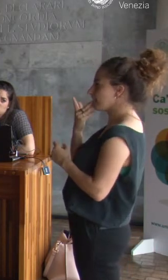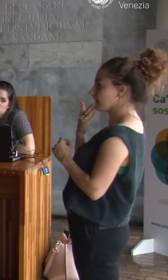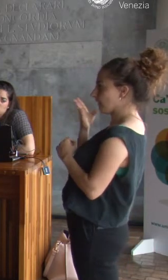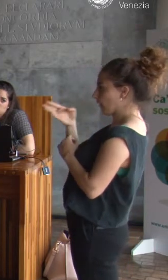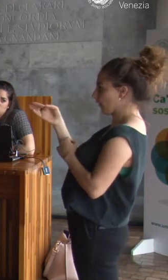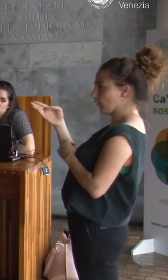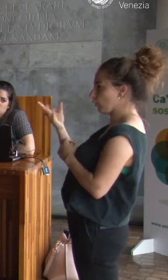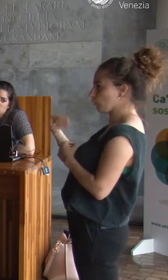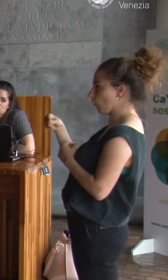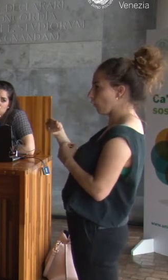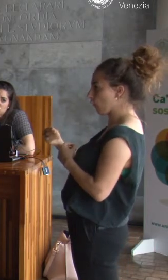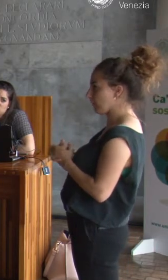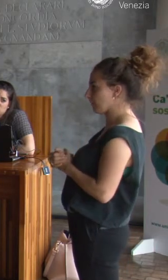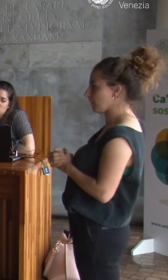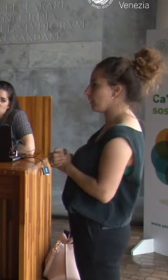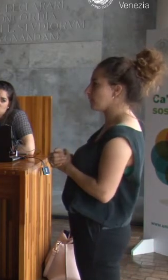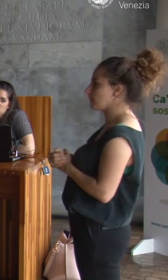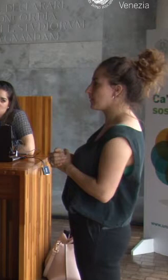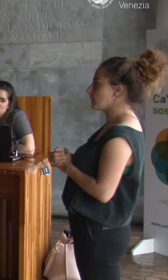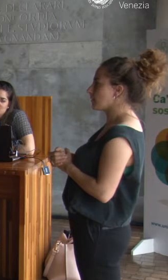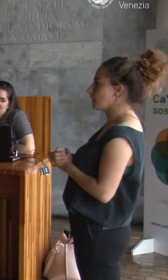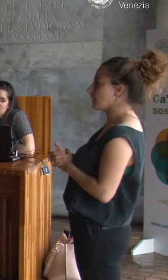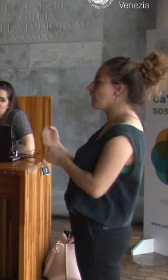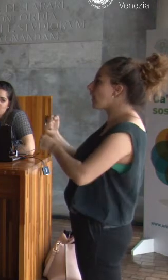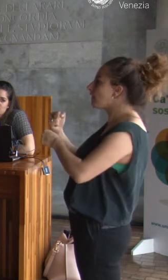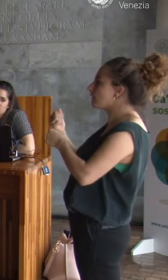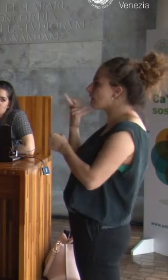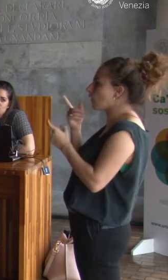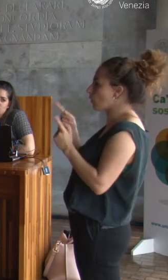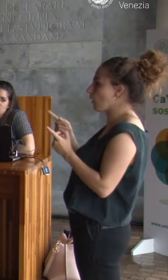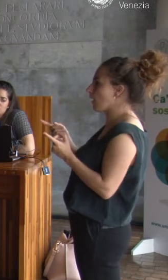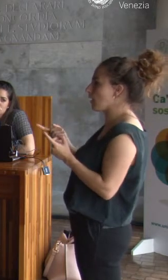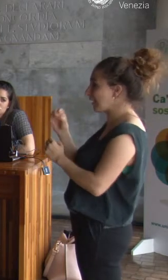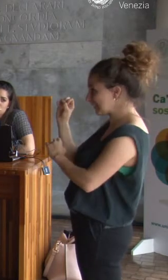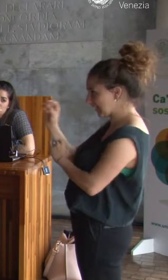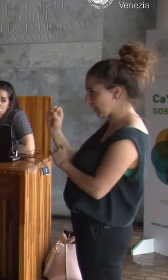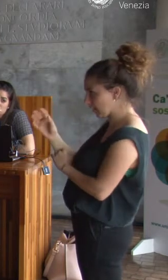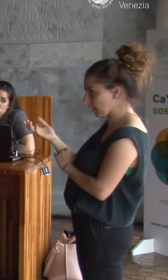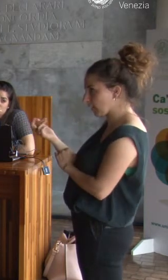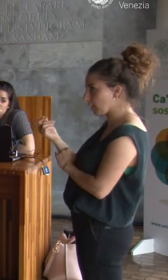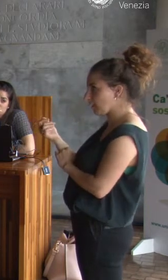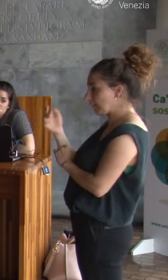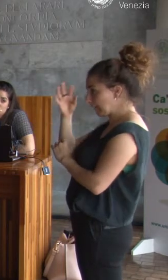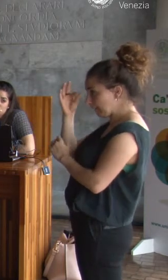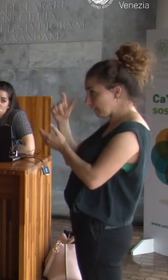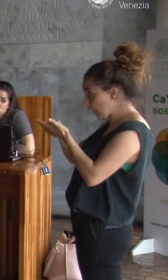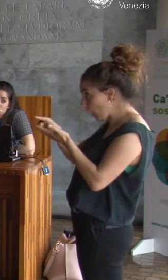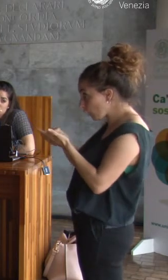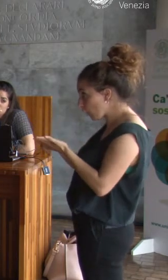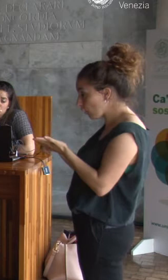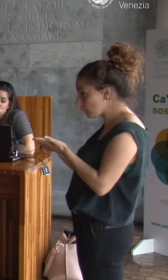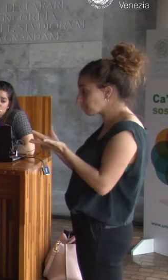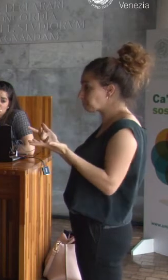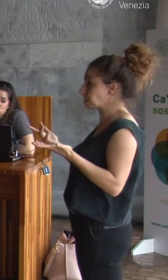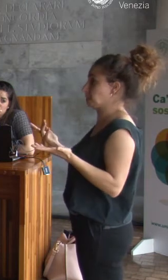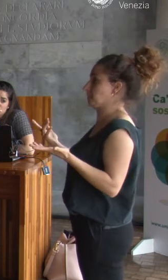andare? Allora, aperto. Che lavoro voglio fare? L'insegnante? Il filologo? Non so